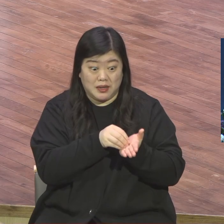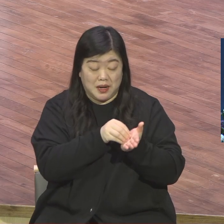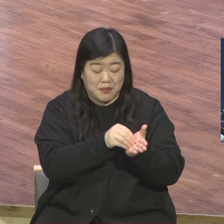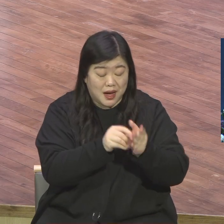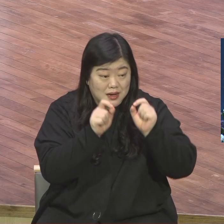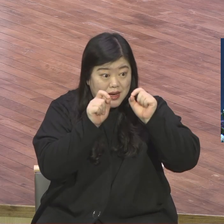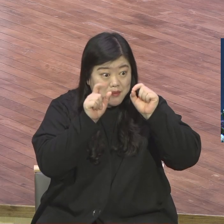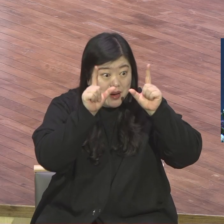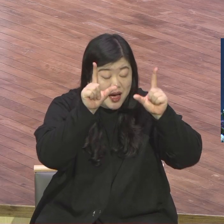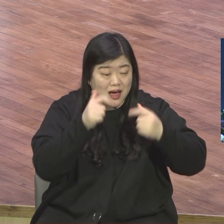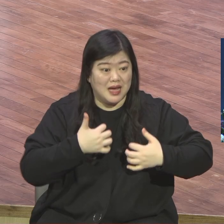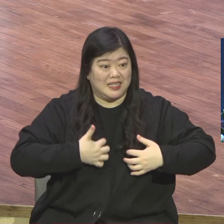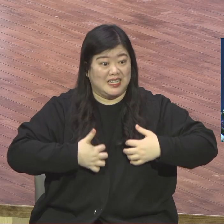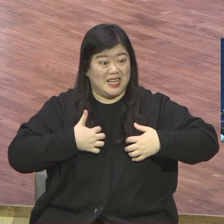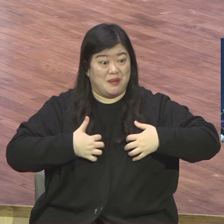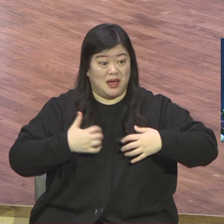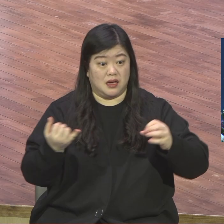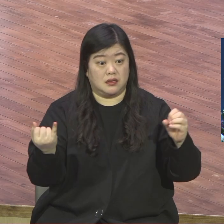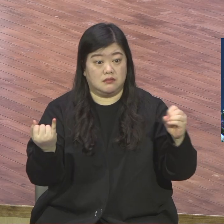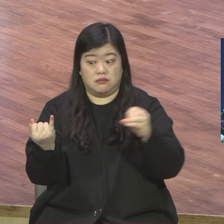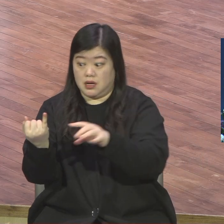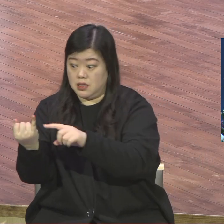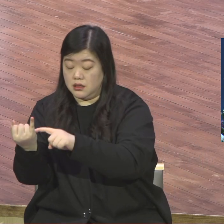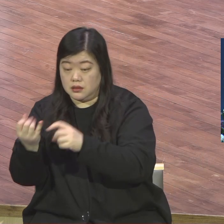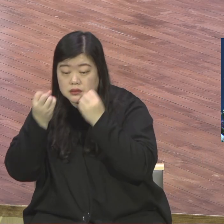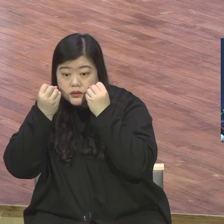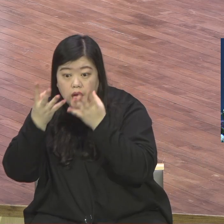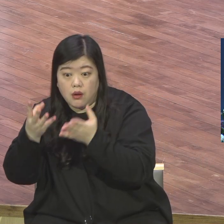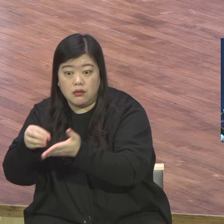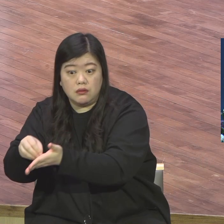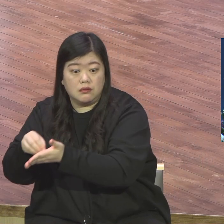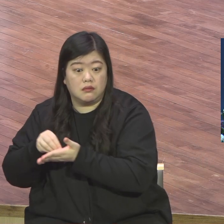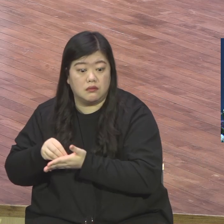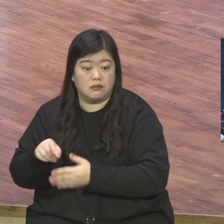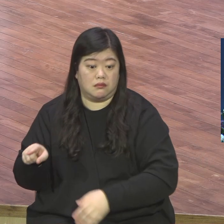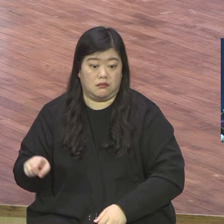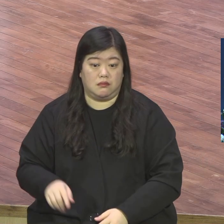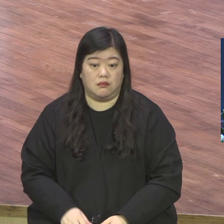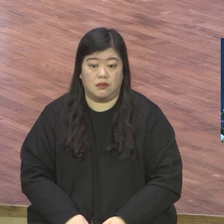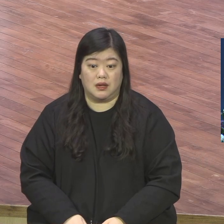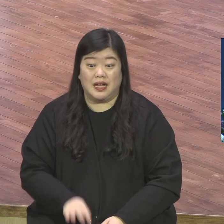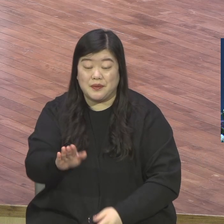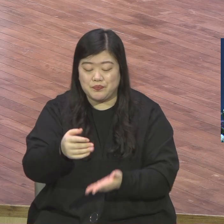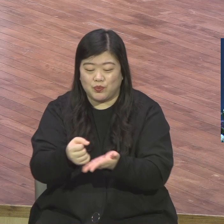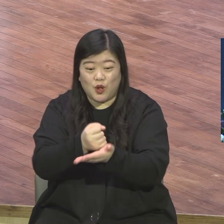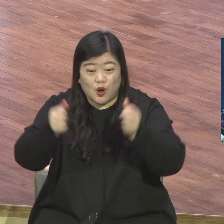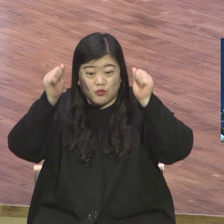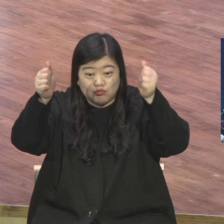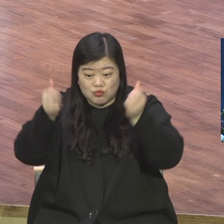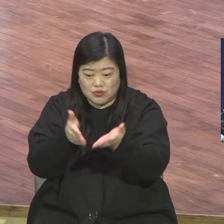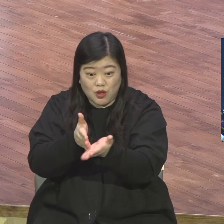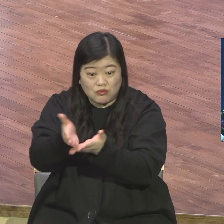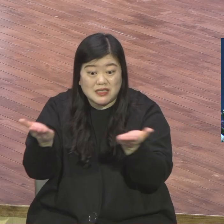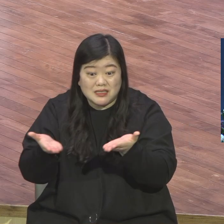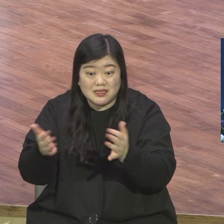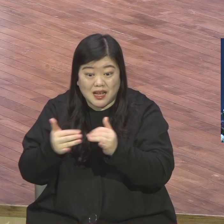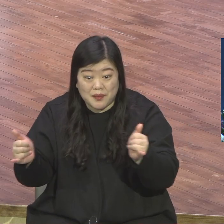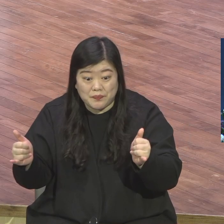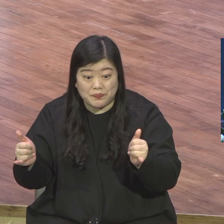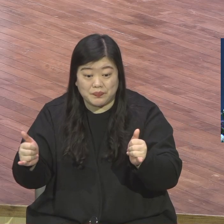믿음을 깨더라고요. 그 못 깨거든요. 무속인도 겁이 나서 못 깹니다.